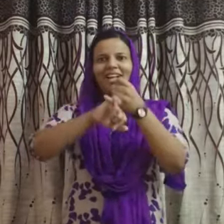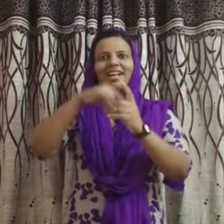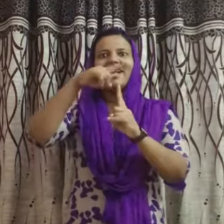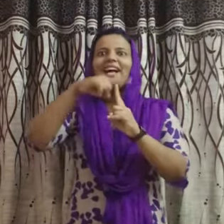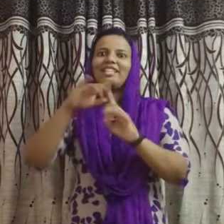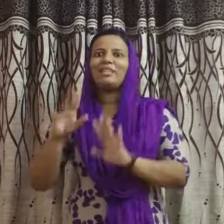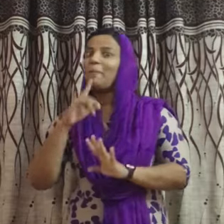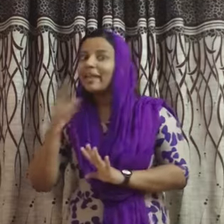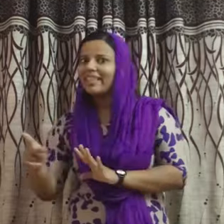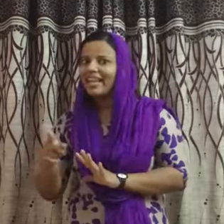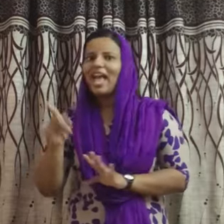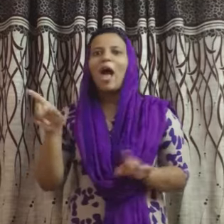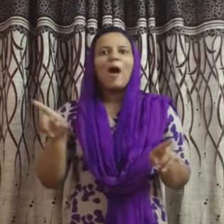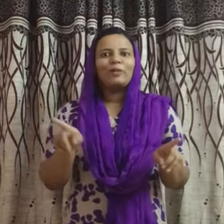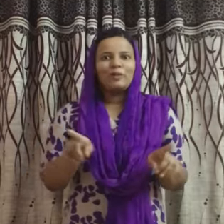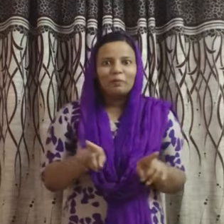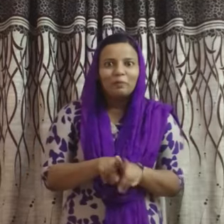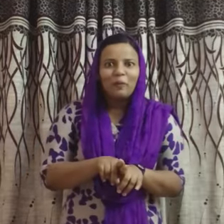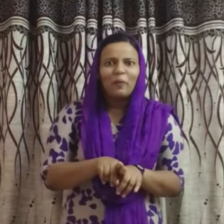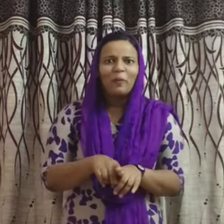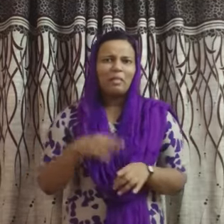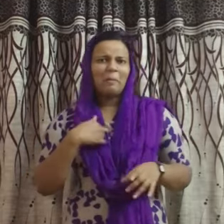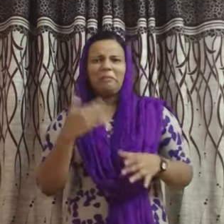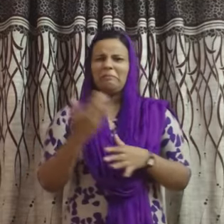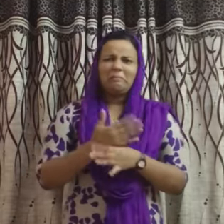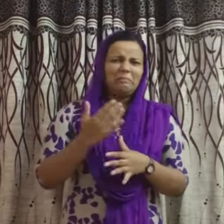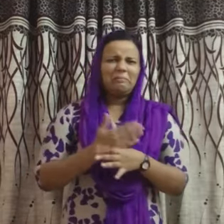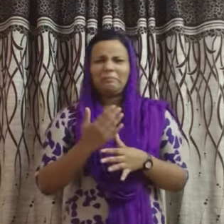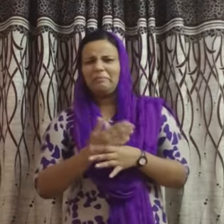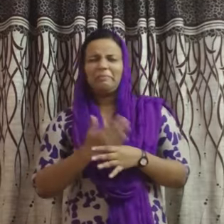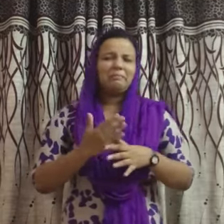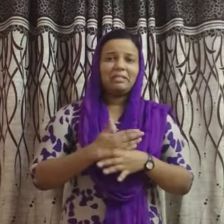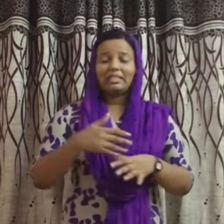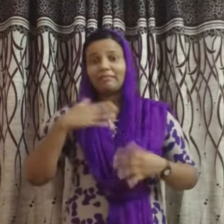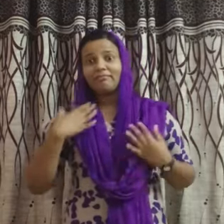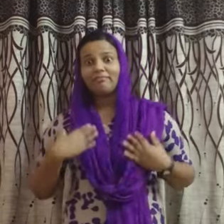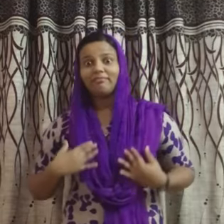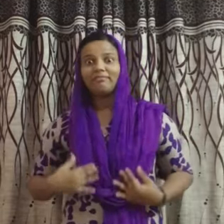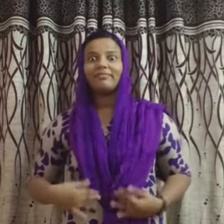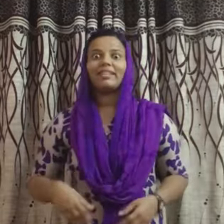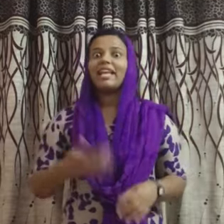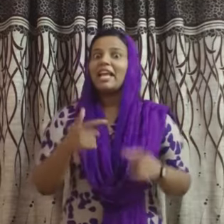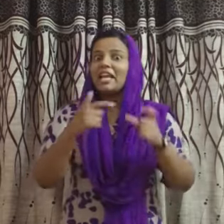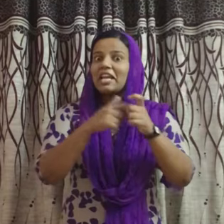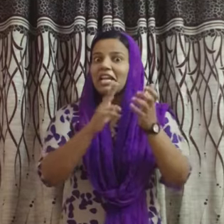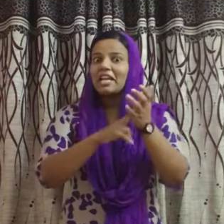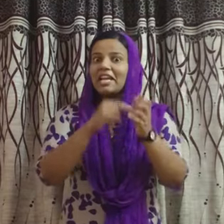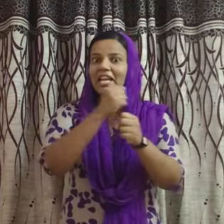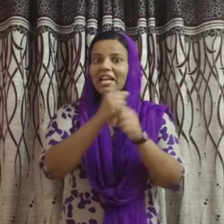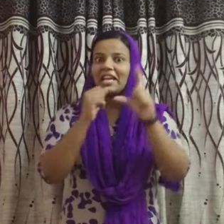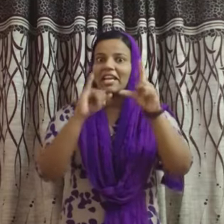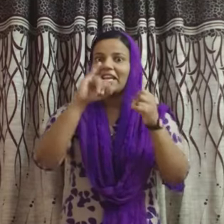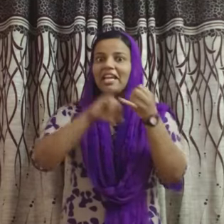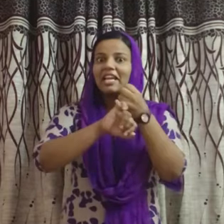ആശ്വാസമെന്ന് പറഞ്ഞാൽ എന്തെങ്കിലുമൊക്കെ ചെയ്യണം. കുറേ നിങ്ങൾ ചെയ്തുകൊണ്ടിരിക്കുന്നതിന് പകുതി ഞാൻ ചെയ്യാം, നിങ്ങൾക്ക് ആശ്വസിപ്പിക്കാം. പക്ഷേ ഇംഗ്ലീഷ് പറഞ്ഞാൽ അങ്ങനെയല്ല, ഐ വിൽ ഗീവ് യു